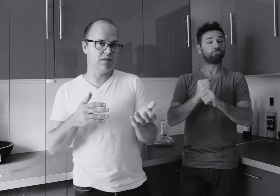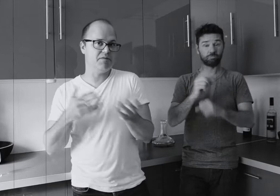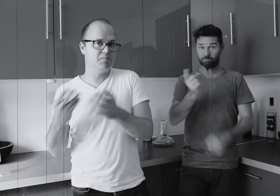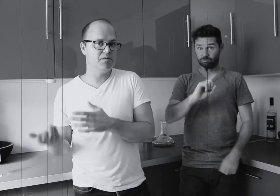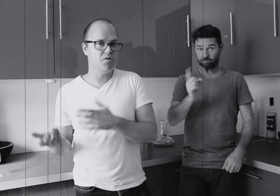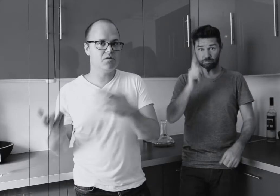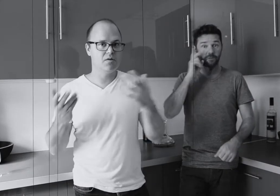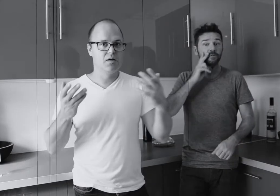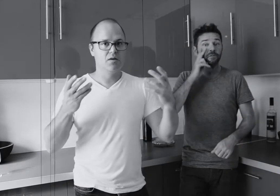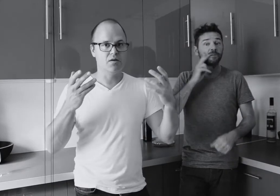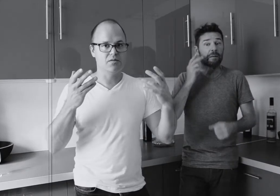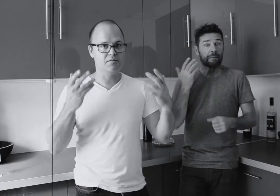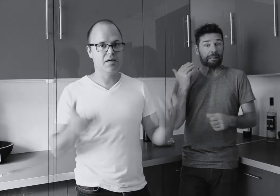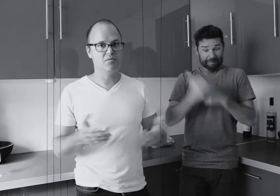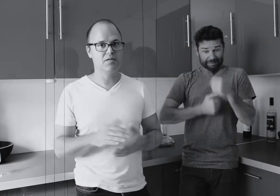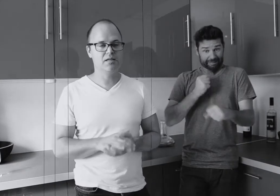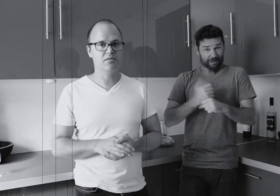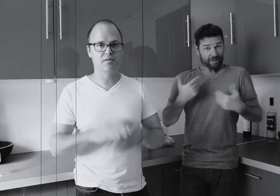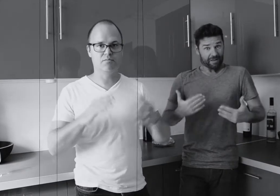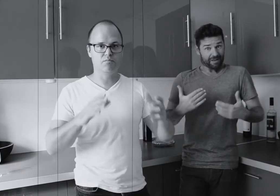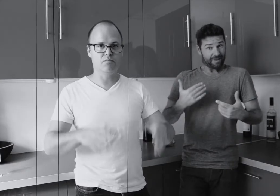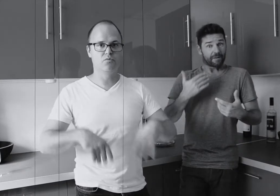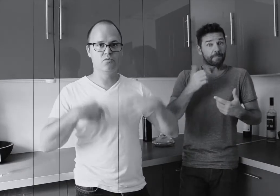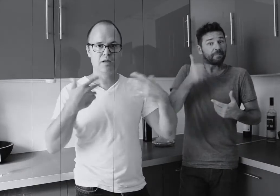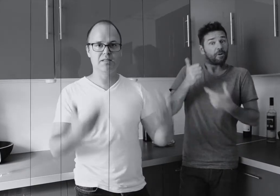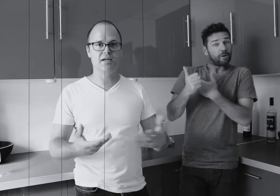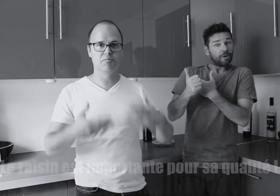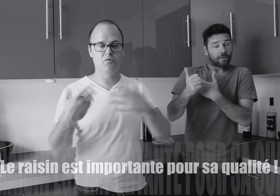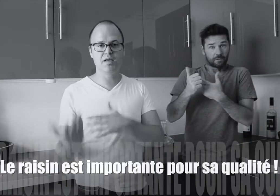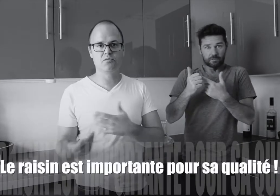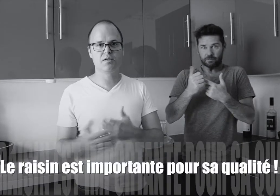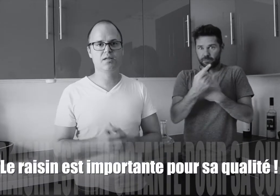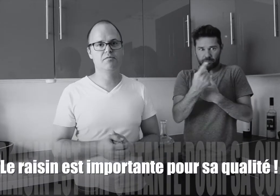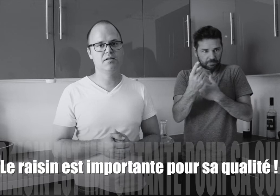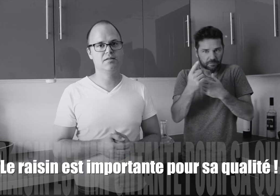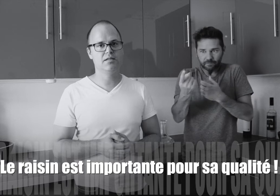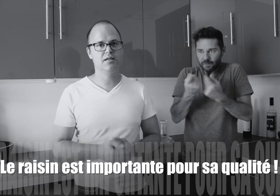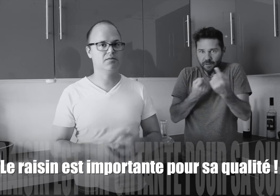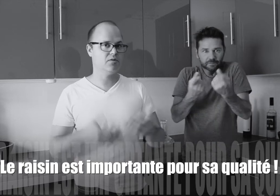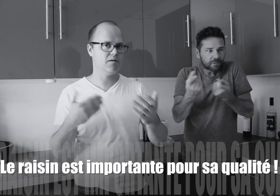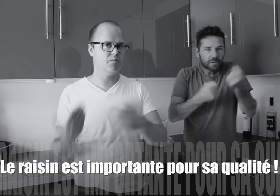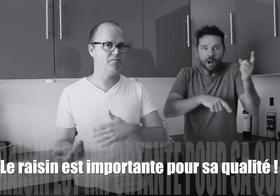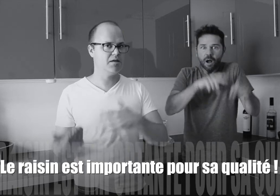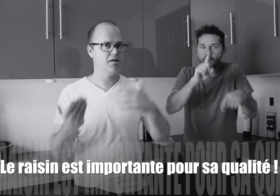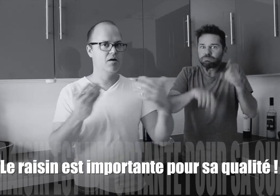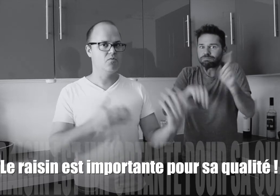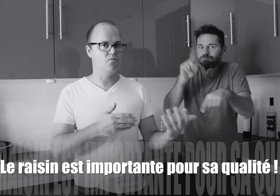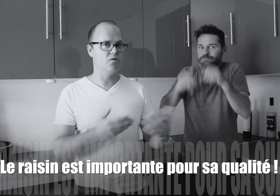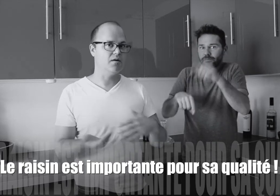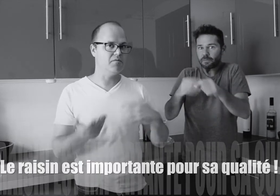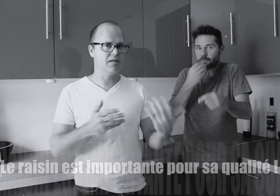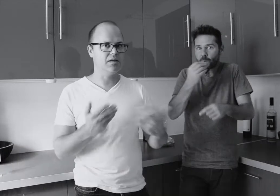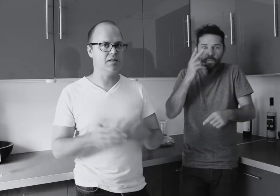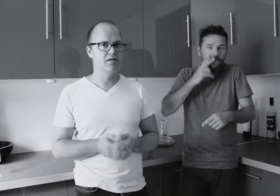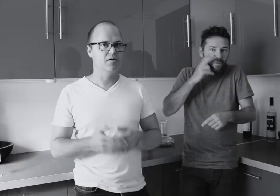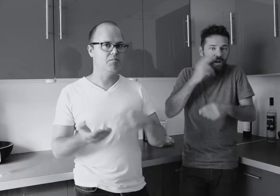pour les vins primeurs, c'est vrai aussi que c'est beaucoup la matière première aussi qui va décider est-ce qu'on a un bon vin ou